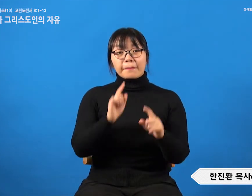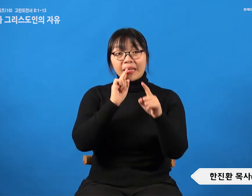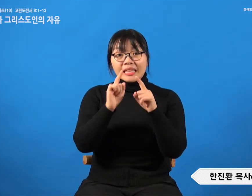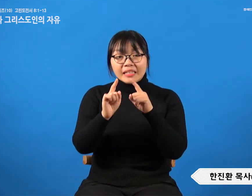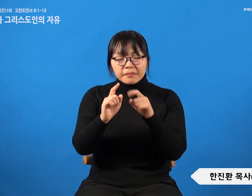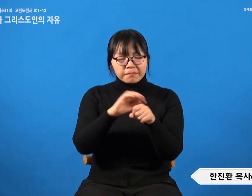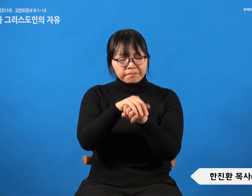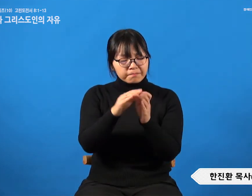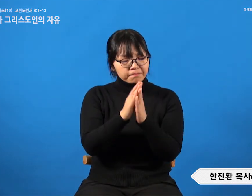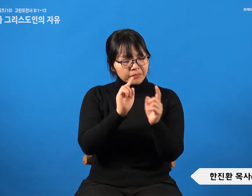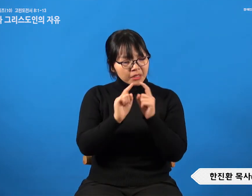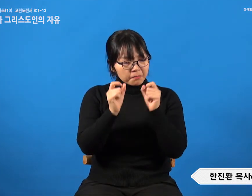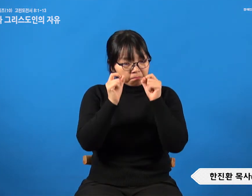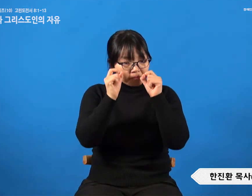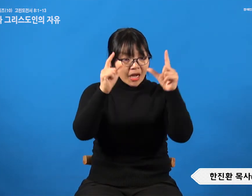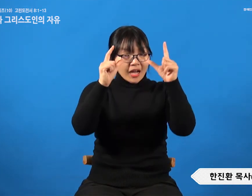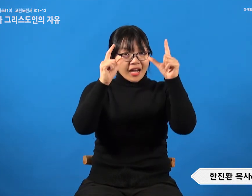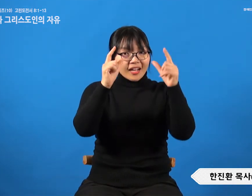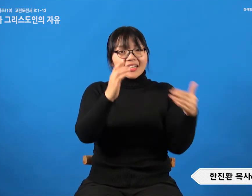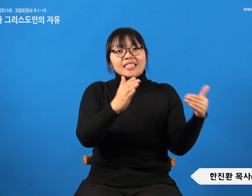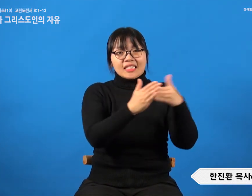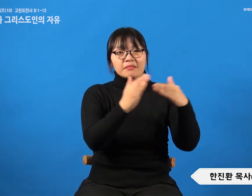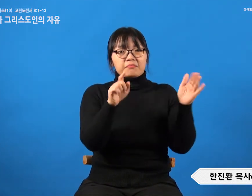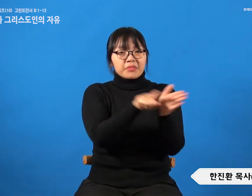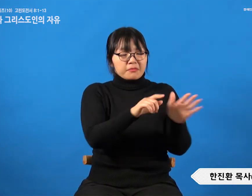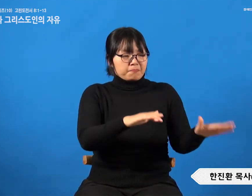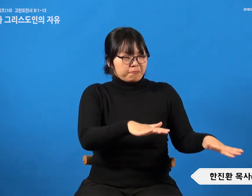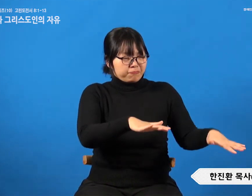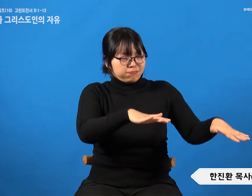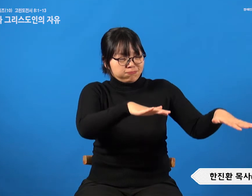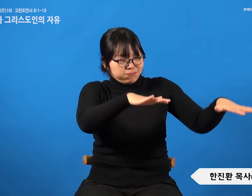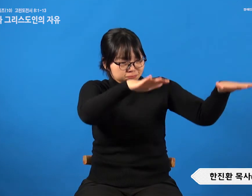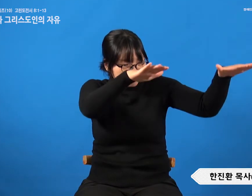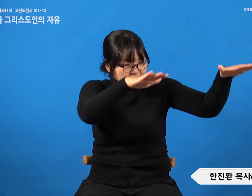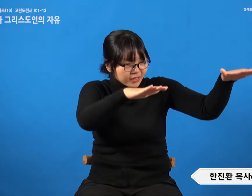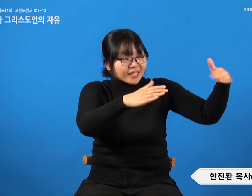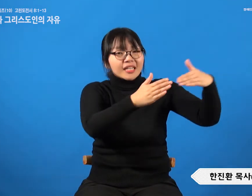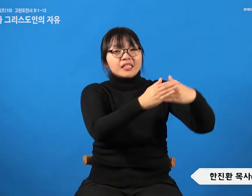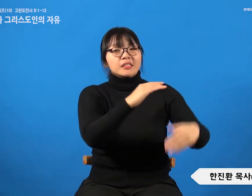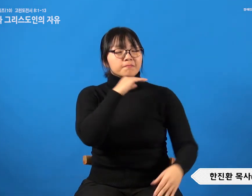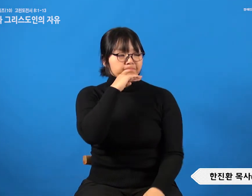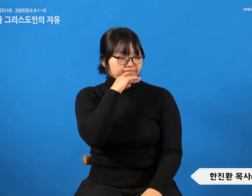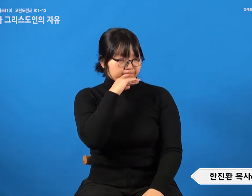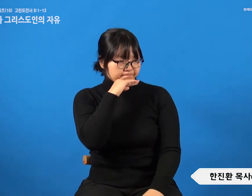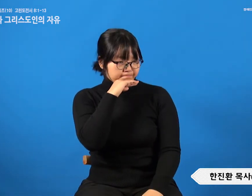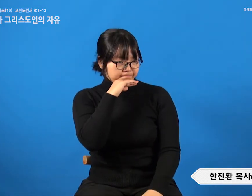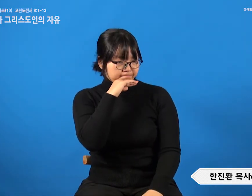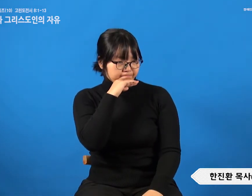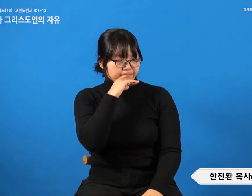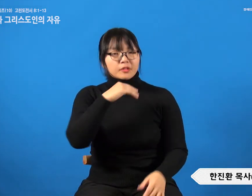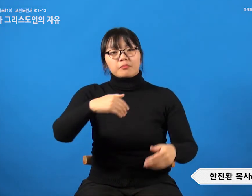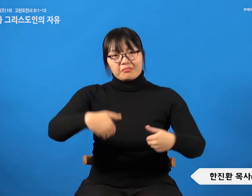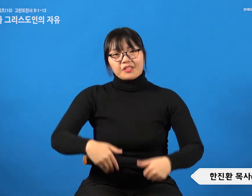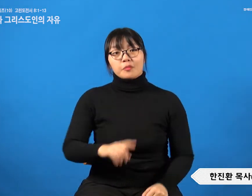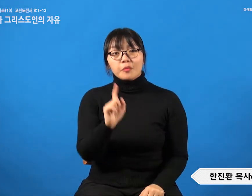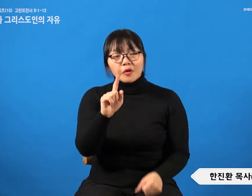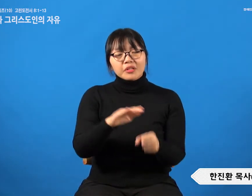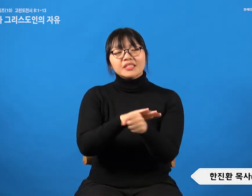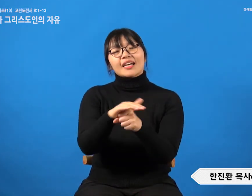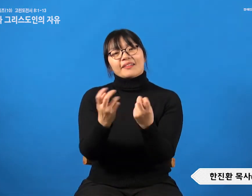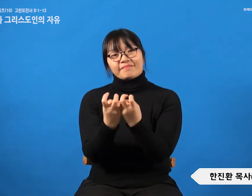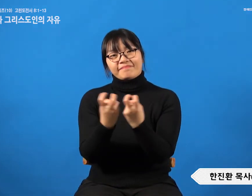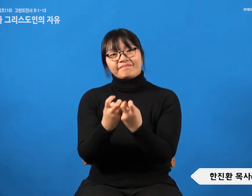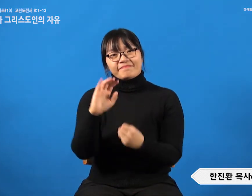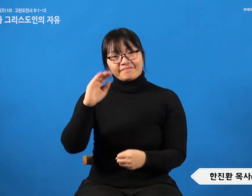말씀의 눈이 열릴 때까지, 또 이렇게 믿음이 자랄 때까지 인내로 기다려 줄 수 있어야 됩니다. 사랑의 원리.